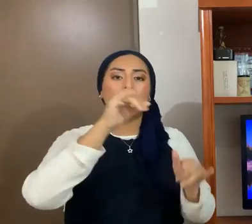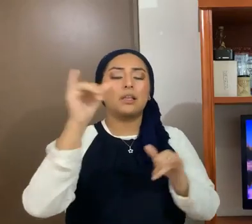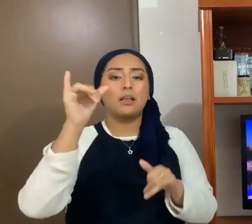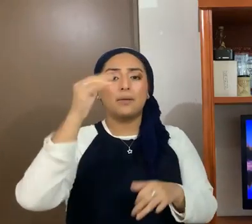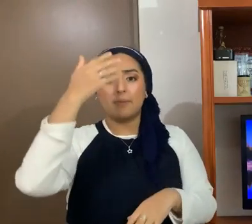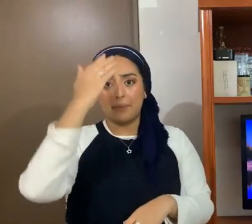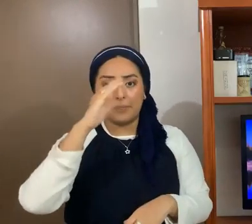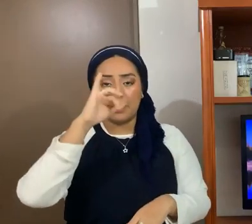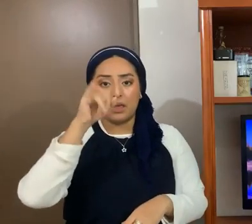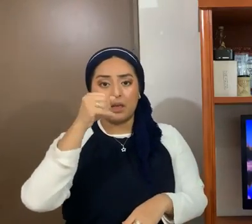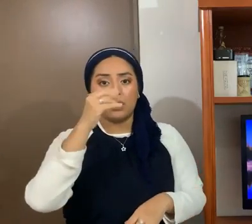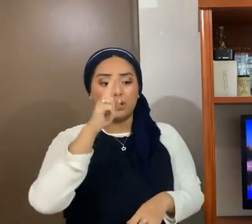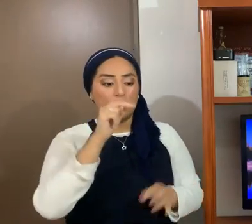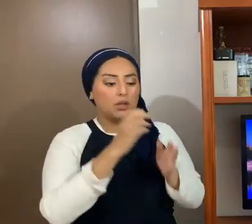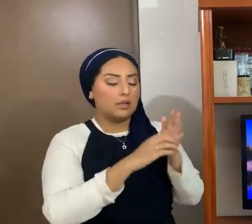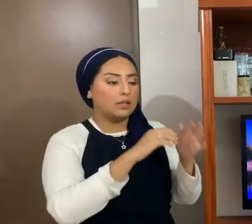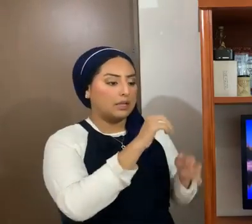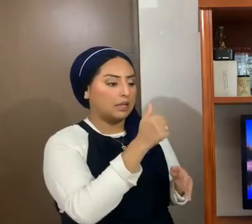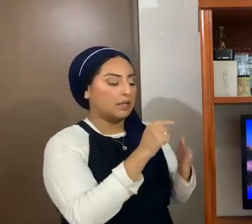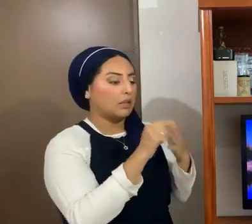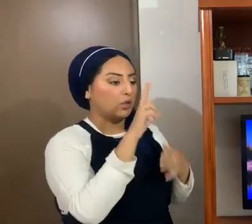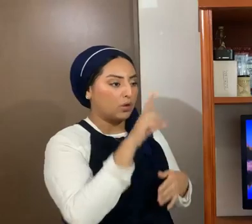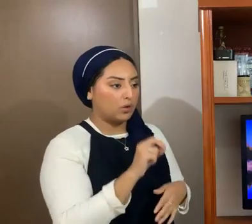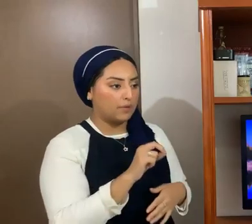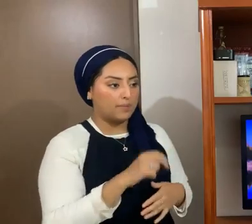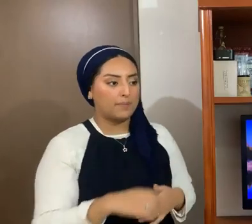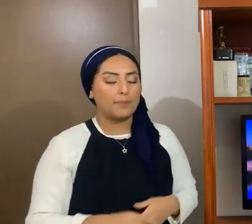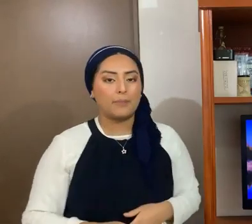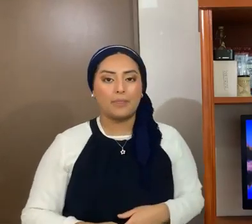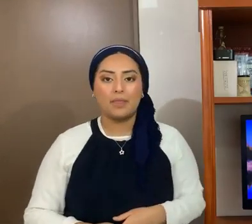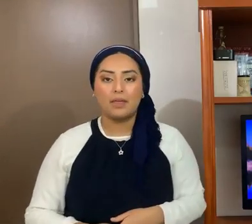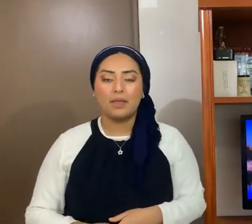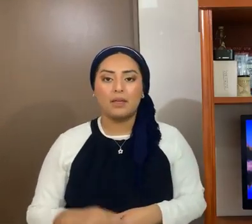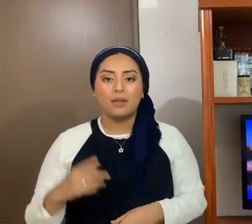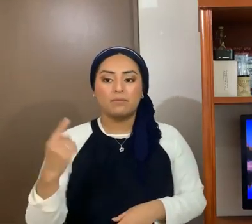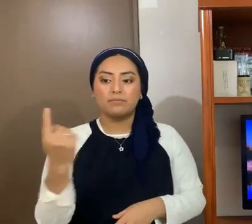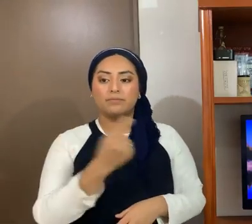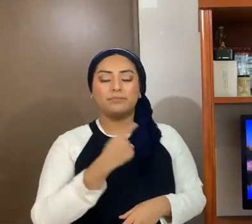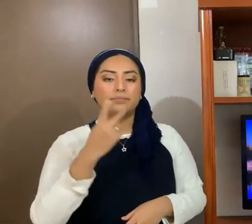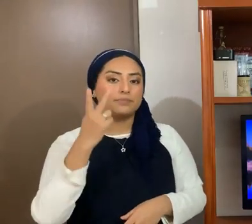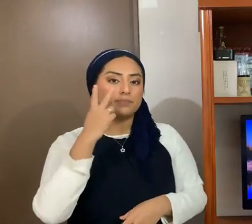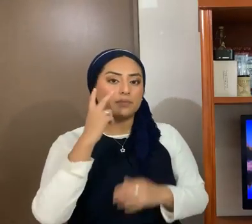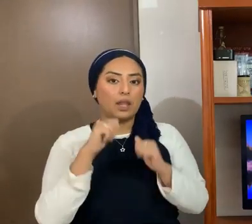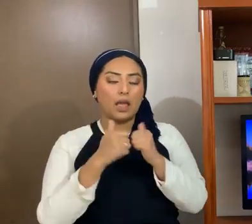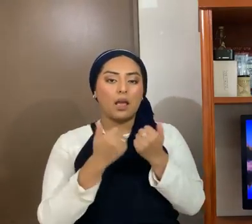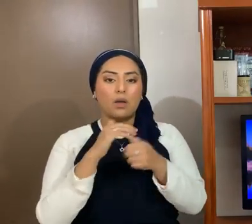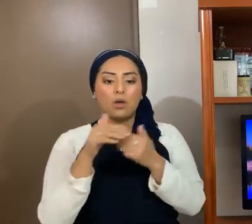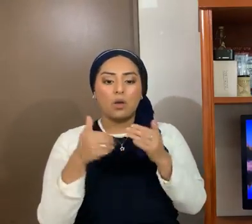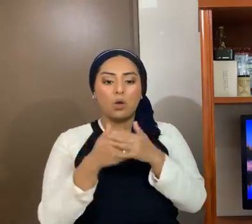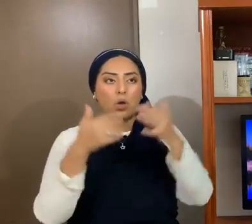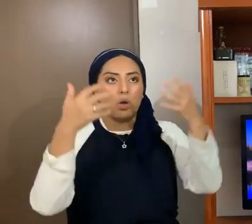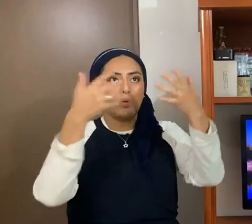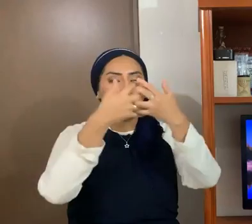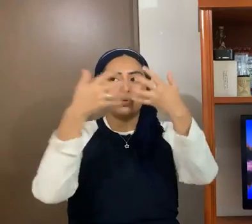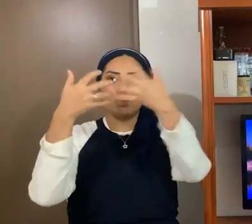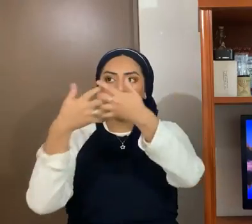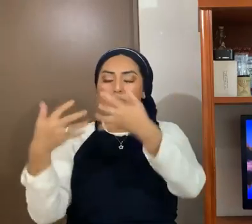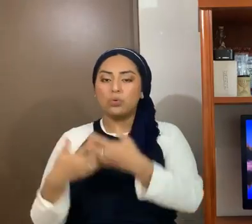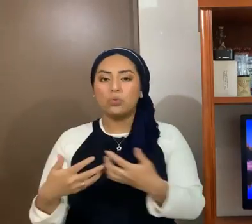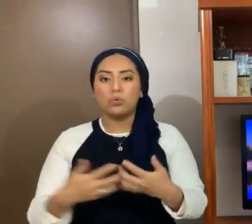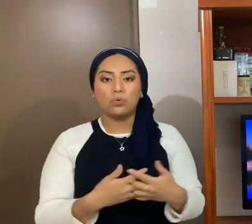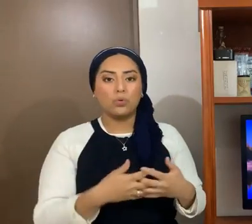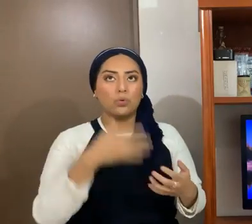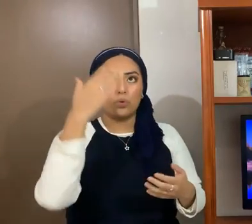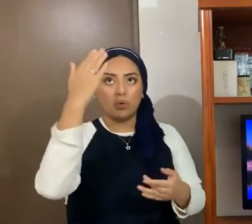Elohim. Juan 10:30, yo y el Abba uno somos. Entonces démonos cuenta cómo todo se va uniendo.